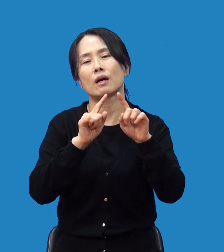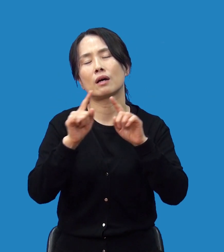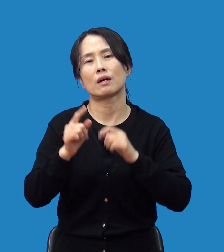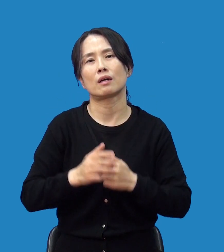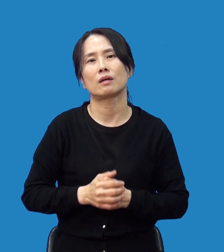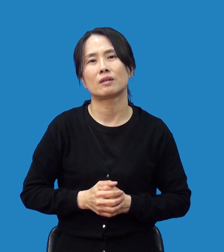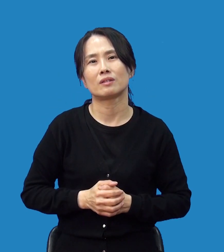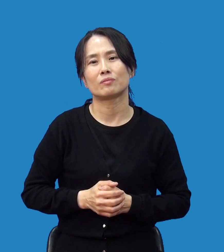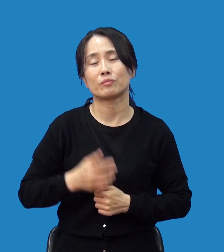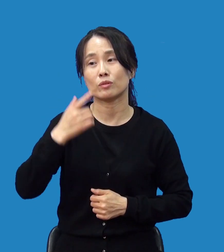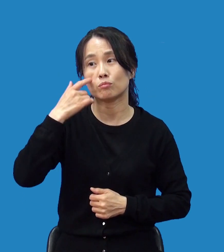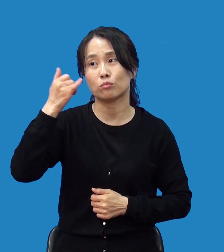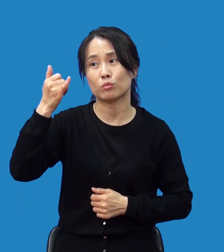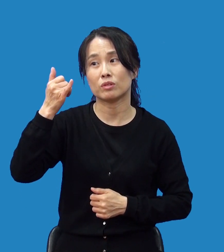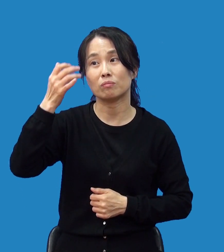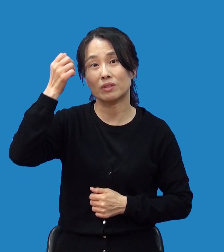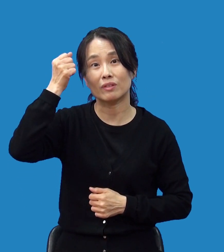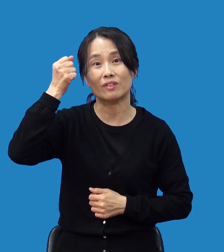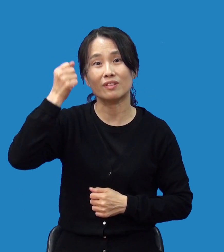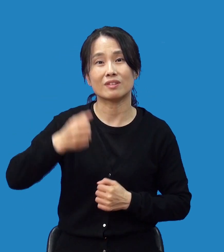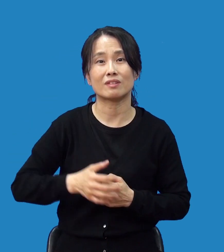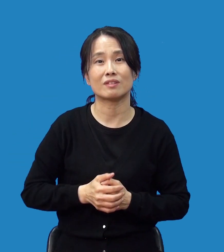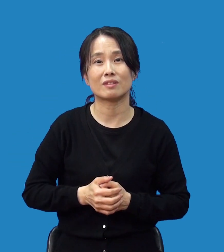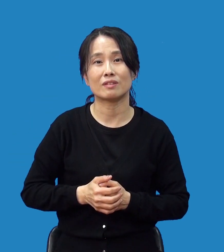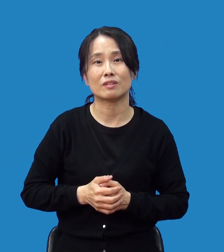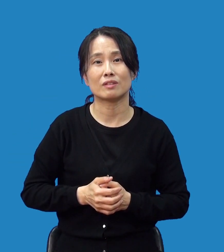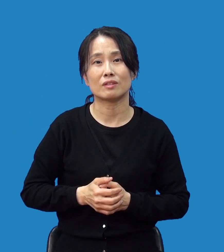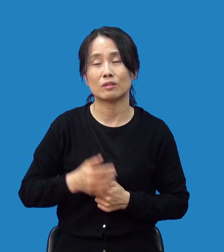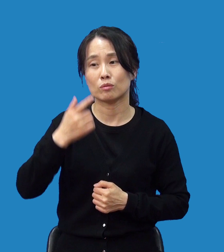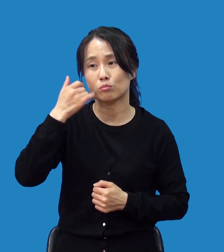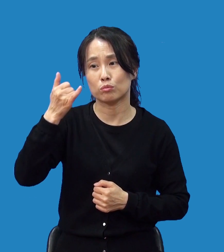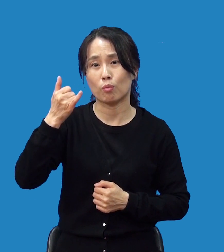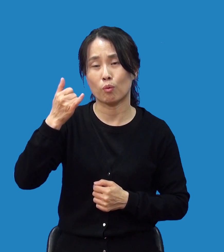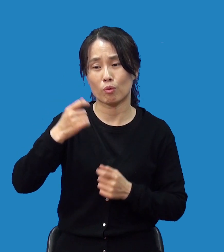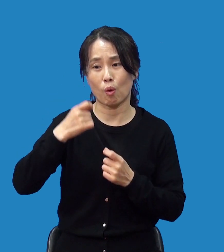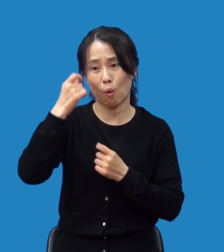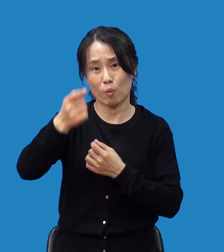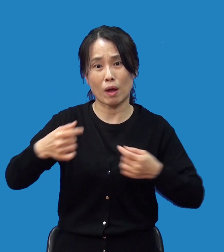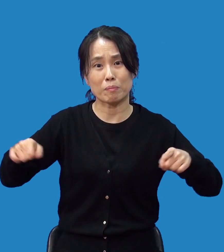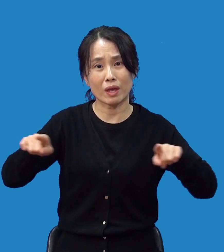우리가 부모님 기억하지만 부모님 영원하지가 않지요.